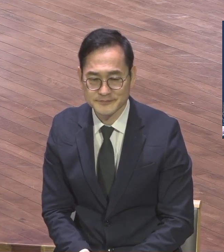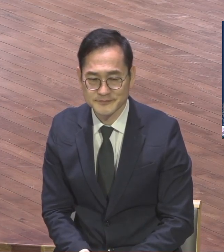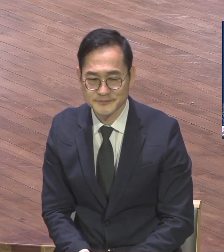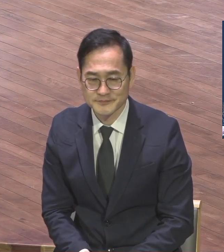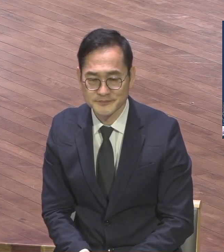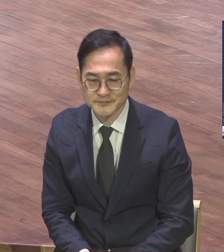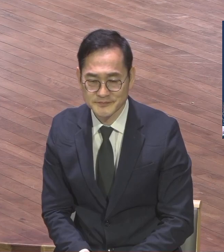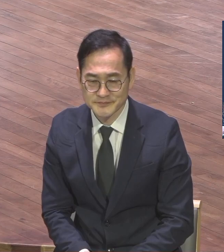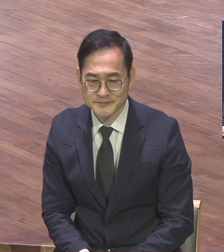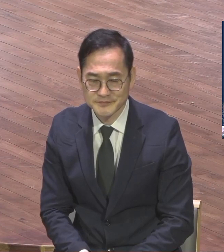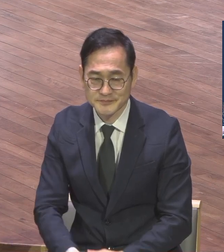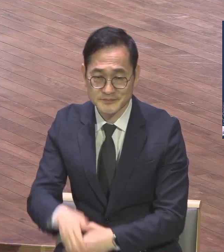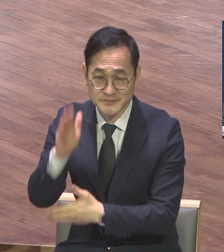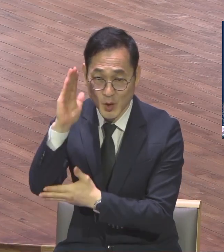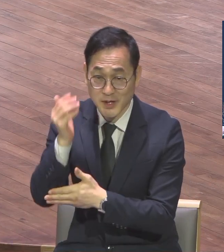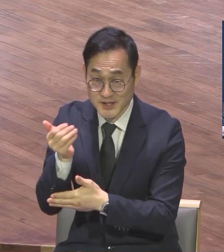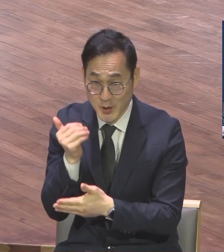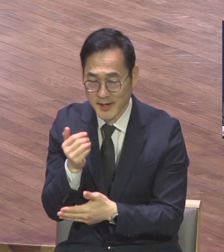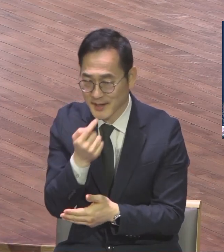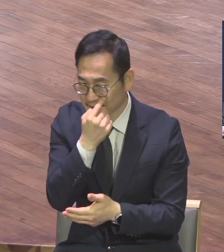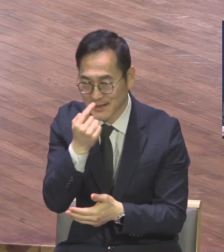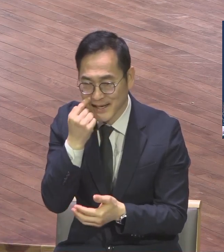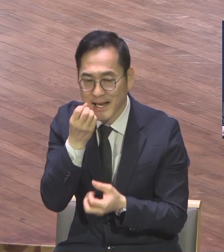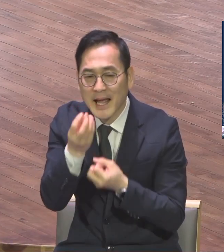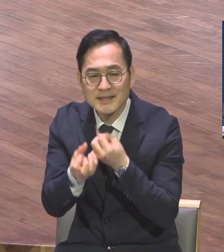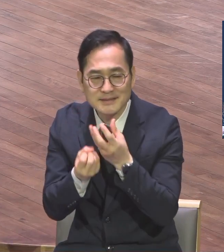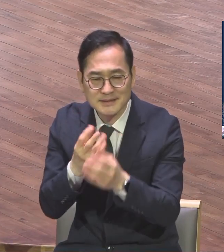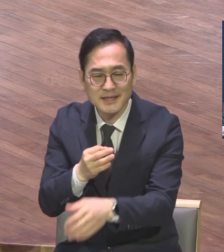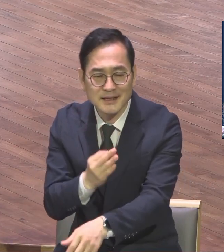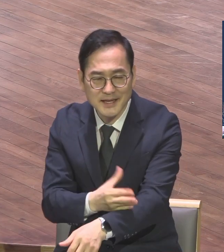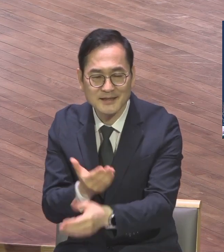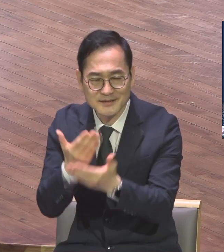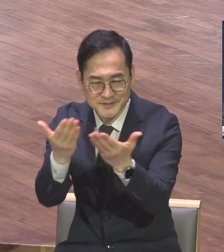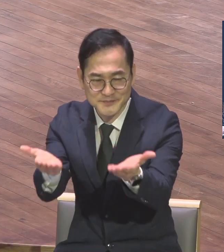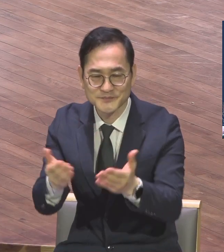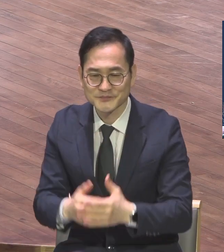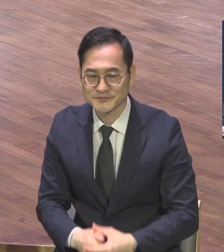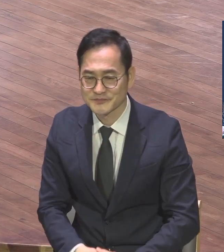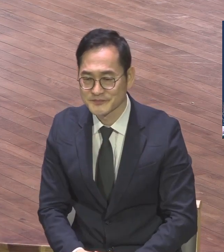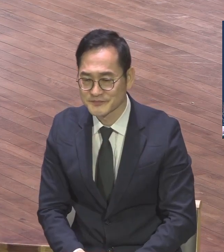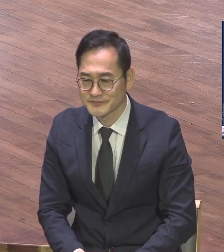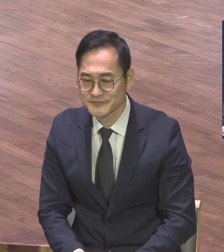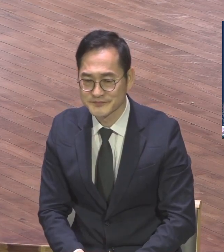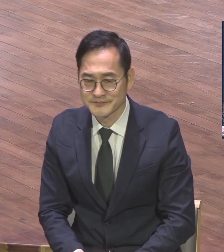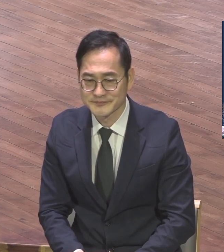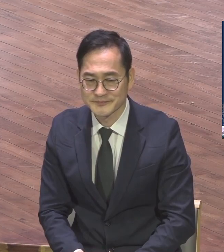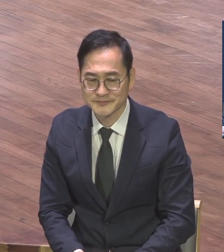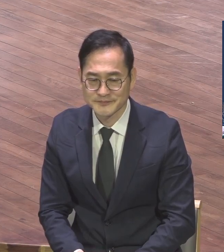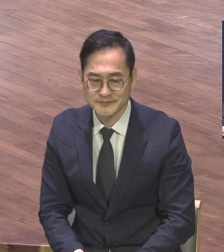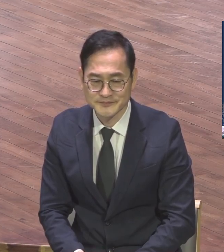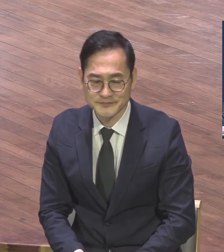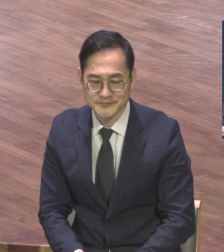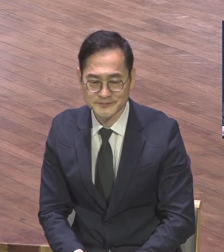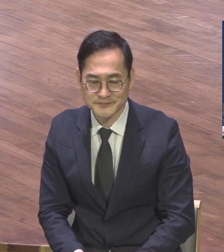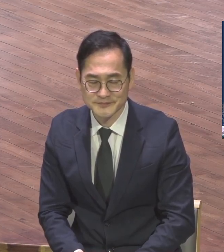설교에 앞서서 제가 간증 삼아서 제 신상 이야기를 조금 하겠습니다.